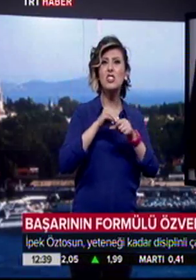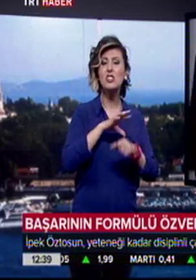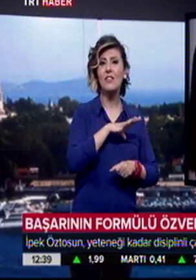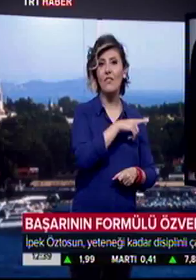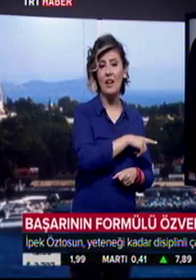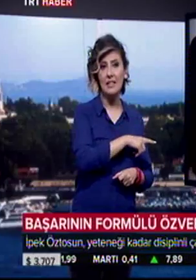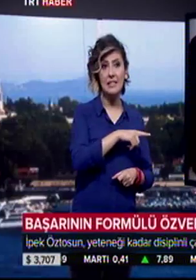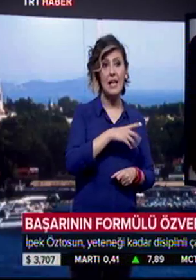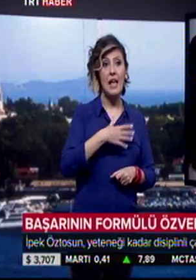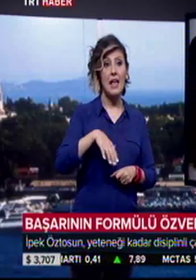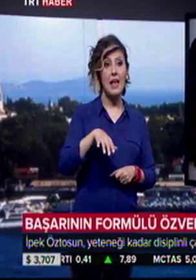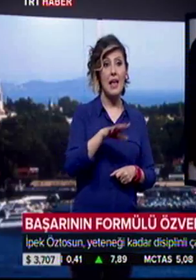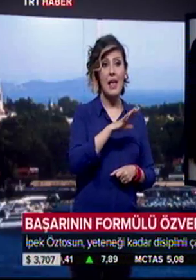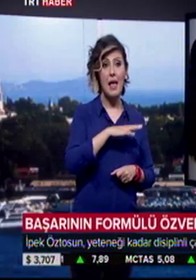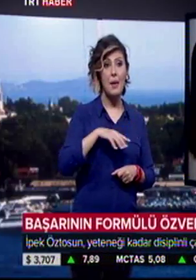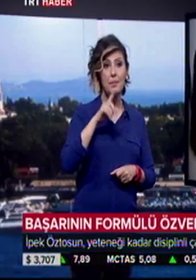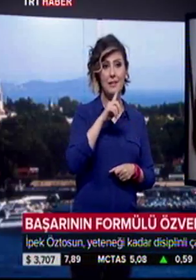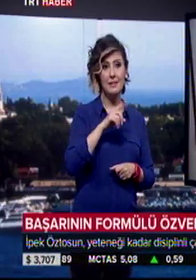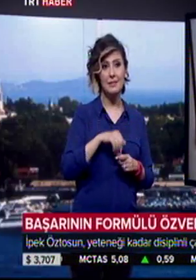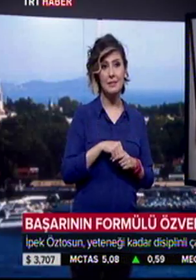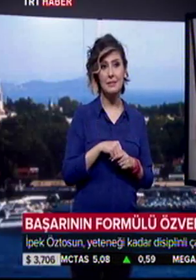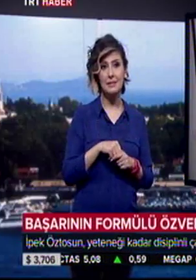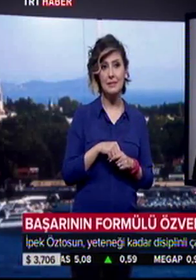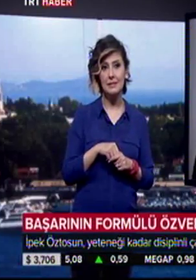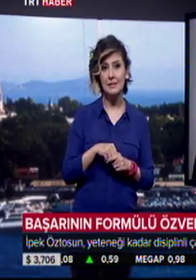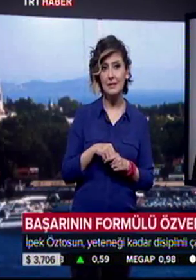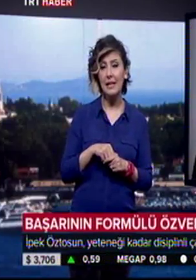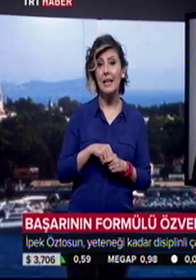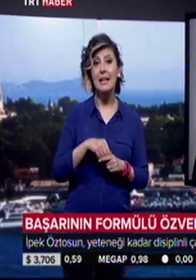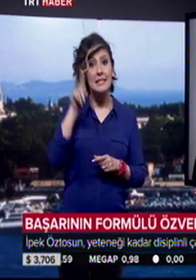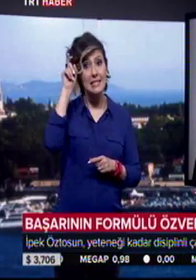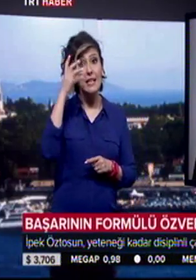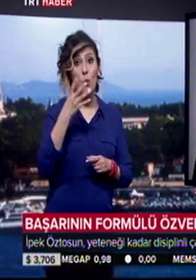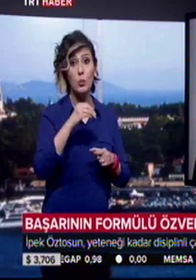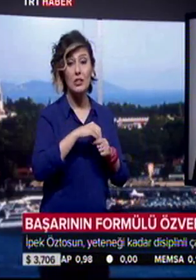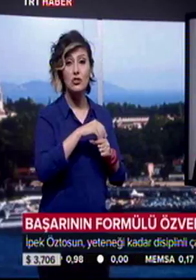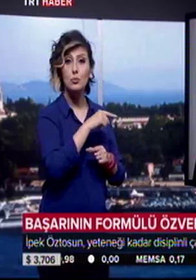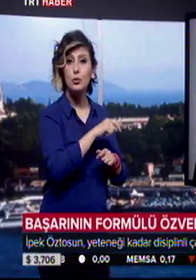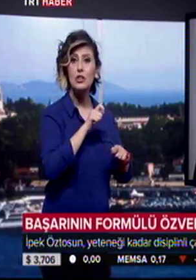gösteriliyor. Hepsinde bir tane tam sayı, bir tane rasyonel sayı. Zeki olduğu için de